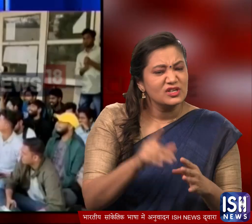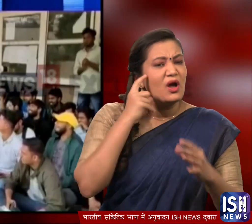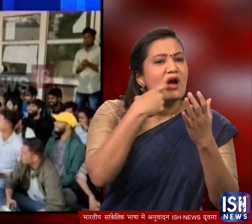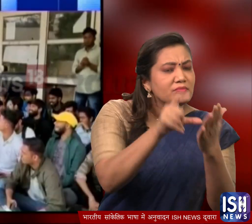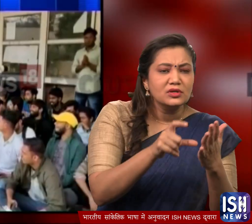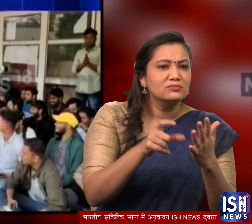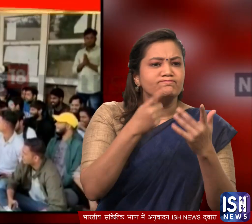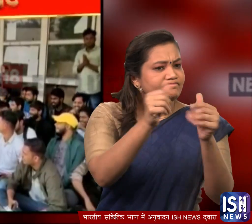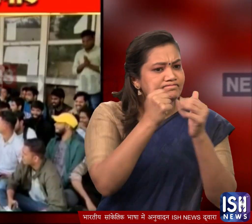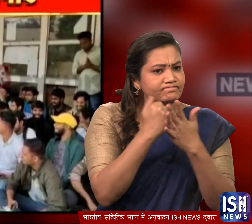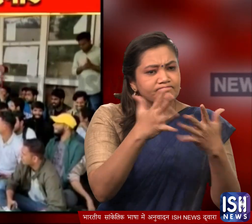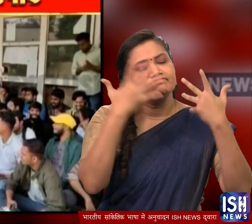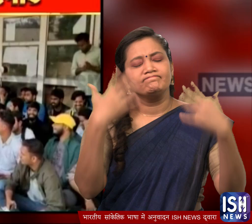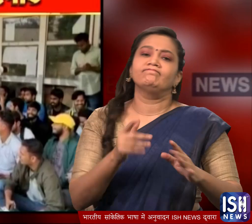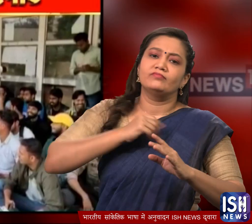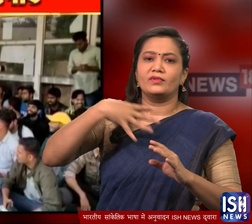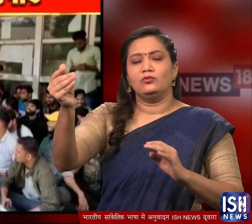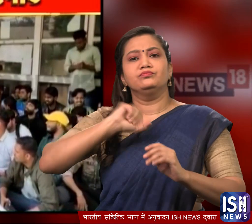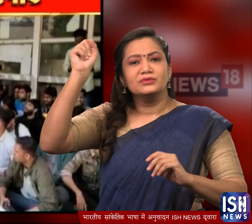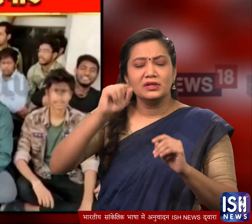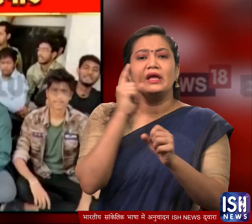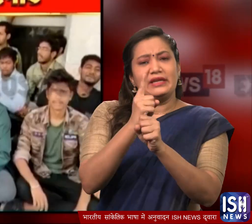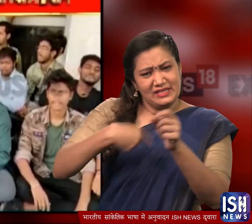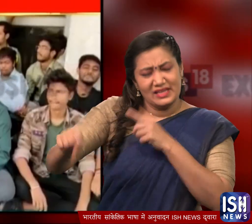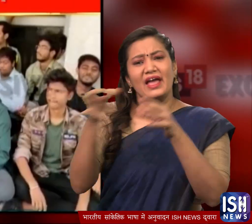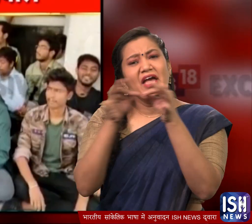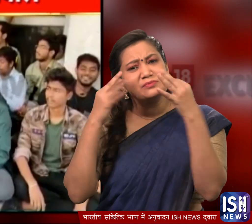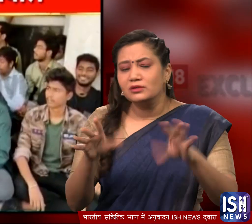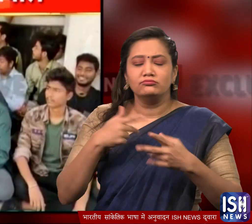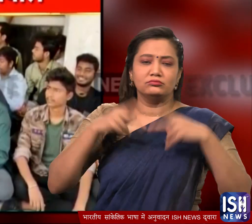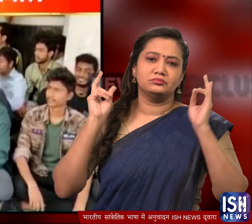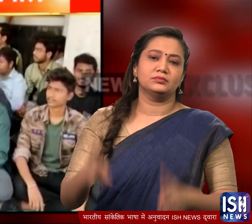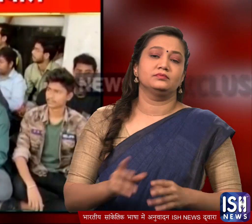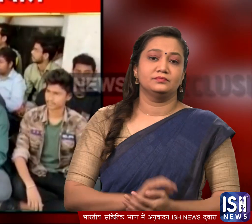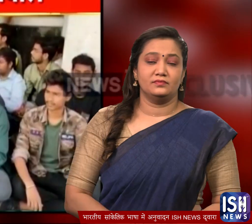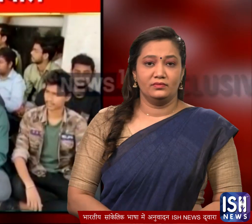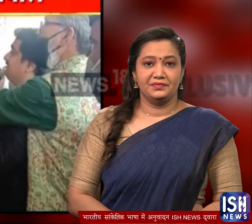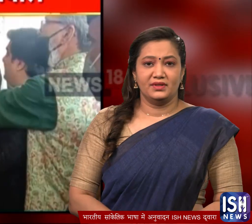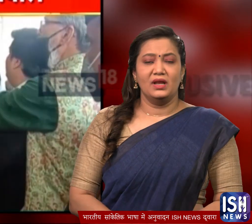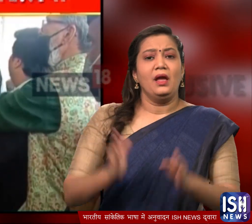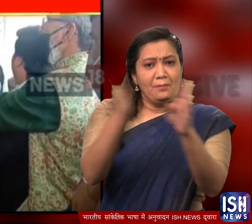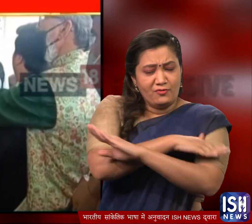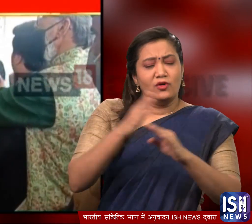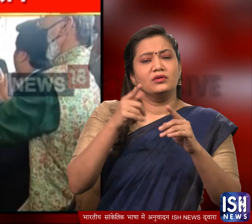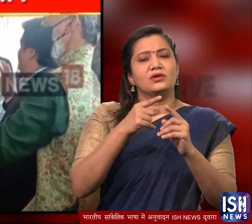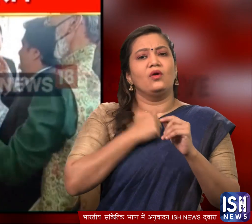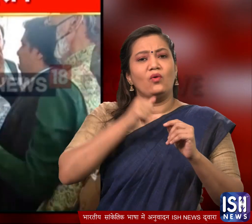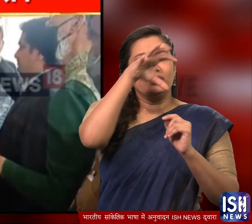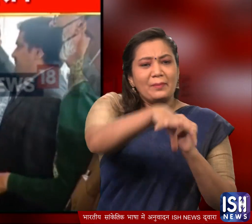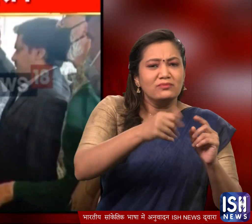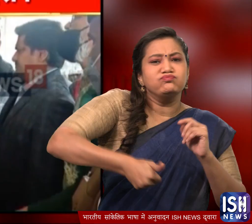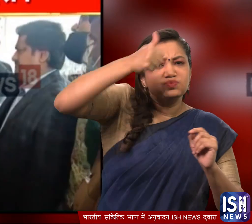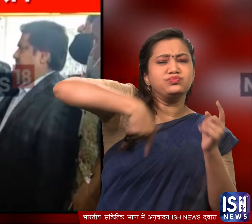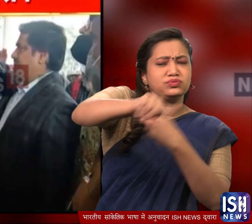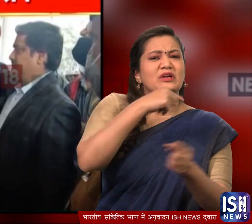और जब वहां कोई सुनवाई नहीं हुई तो वो धरना प्रदर्शन करने लगे। कुछ टीचरों ने उन्हें समझाया भी, लेकिन वो वहीं डटे रहे। इससे पहले वो काफी देर तक